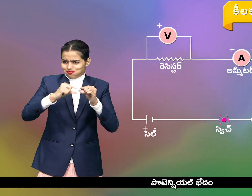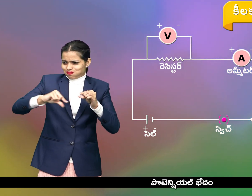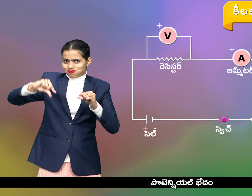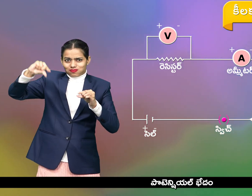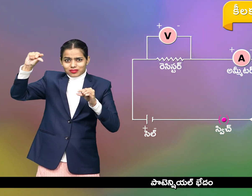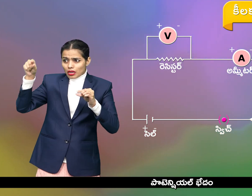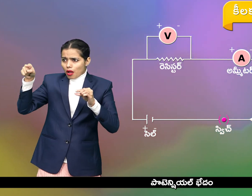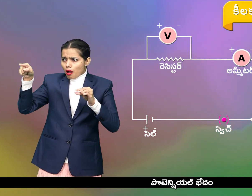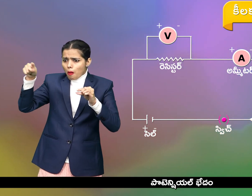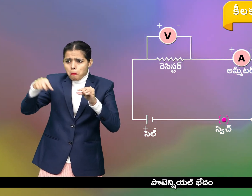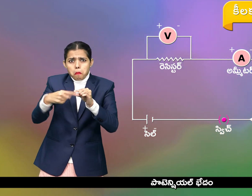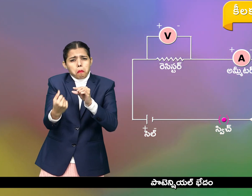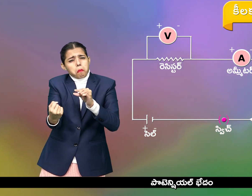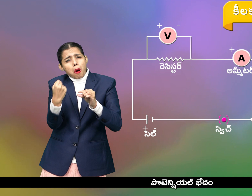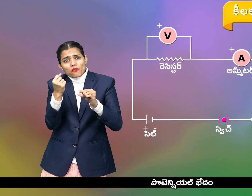పొటెన్షియల్ భేదం,